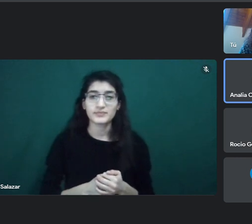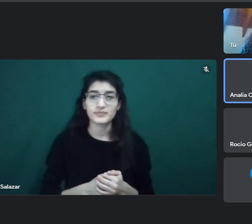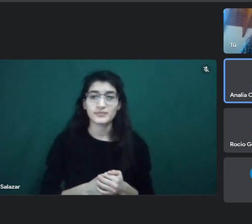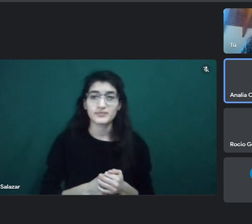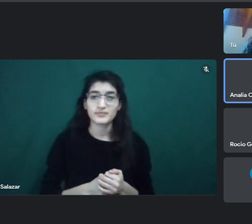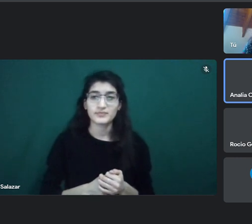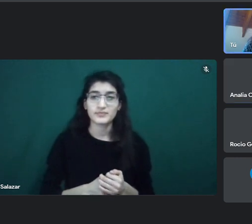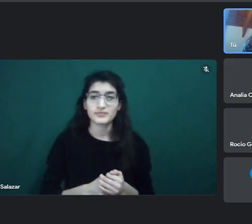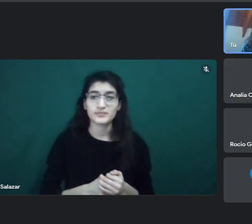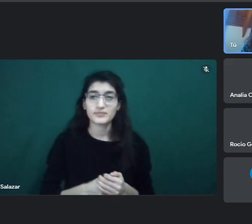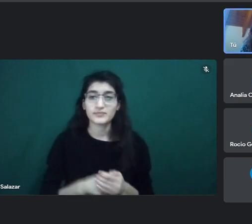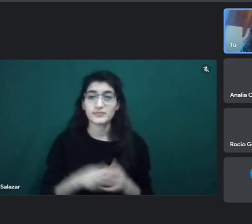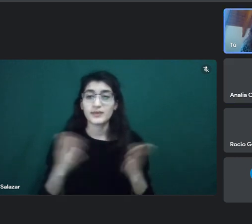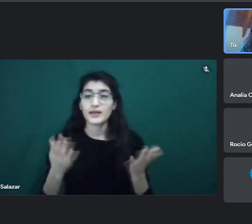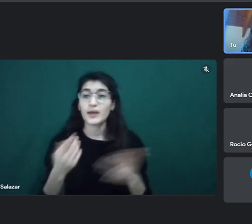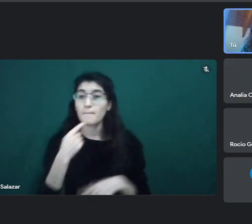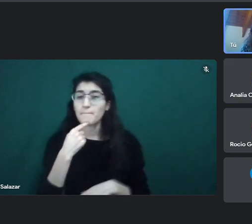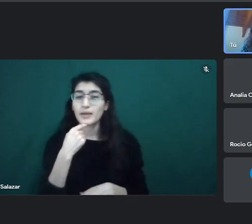¿Alguna pregunta?